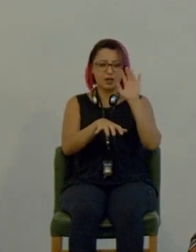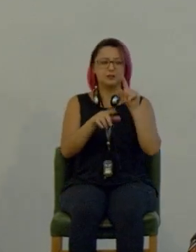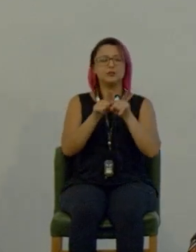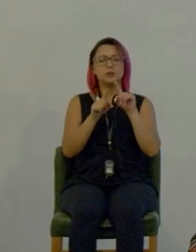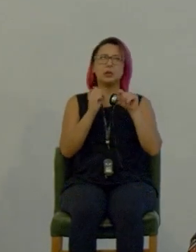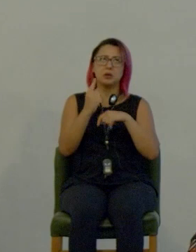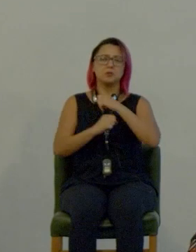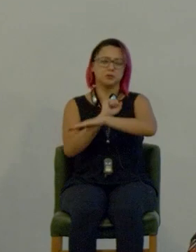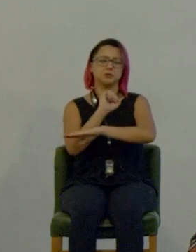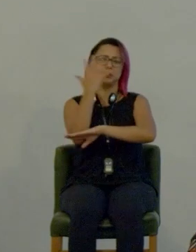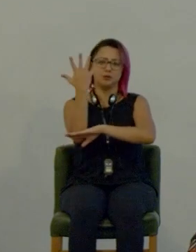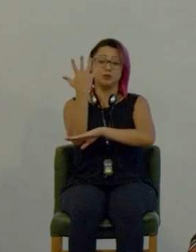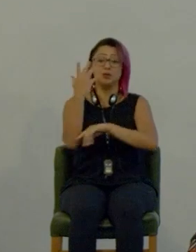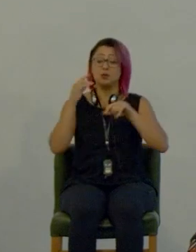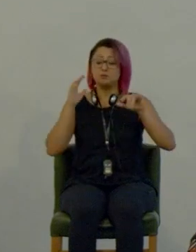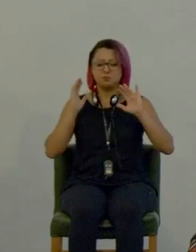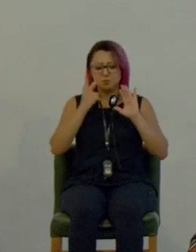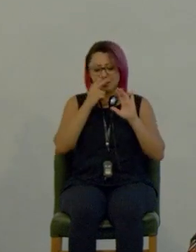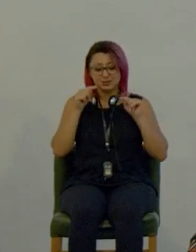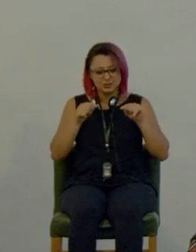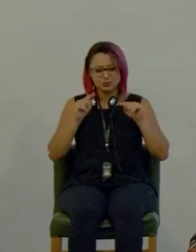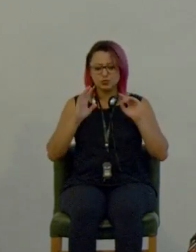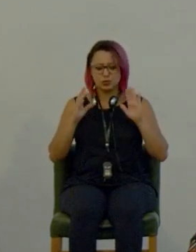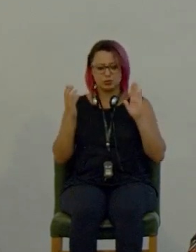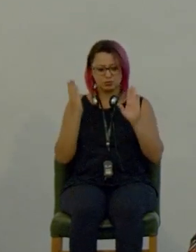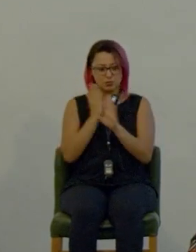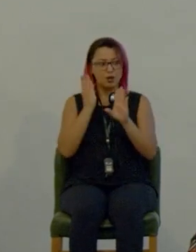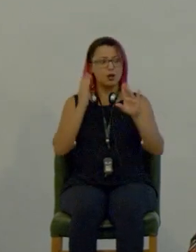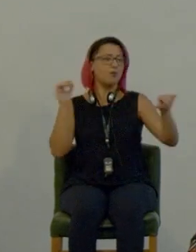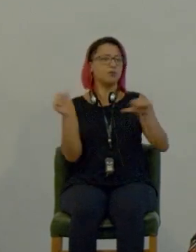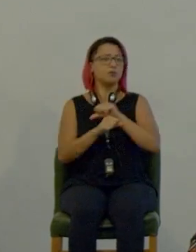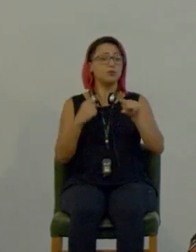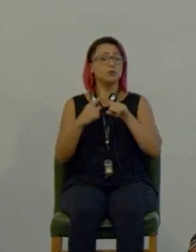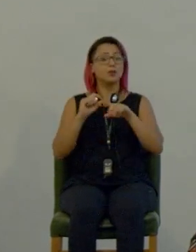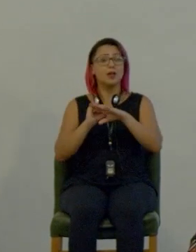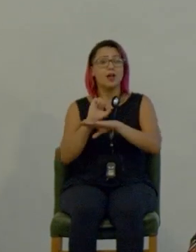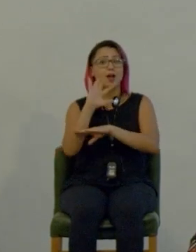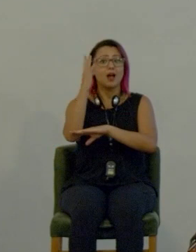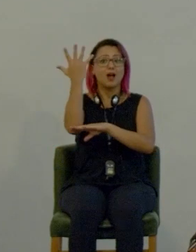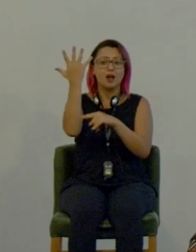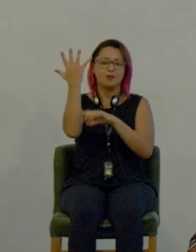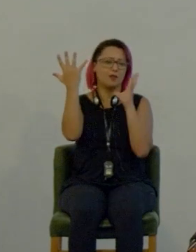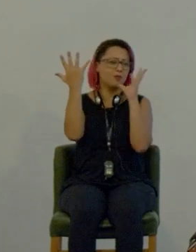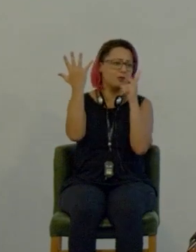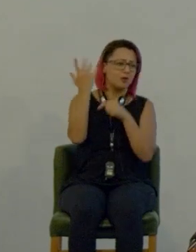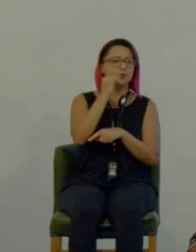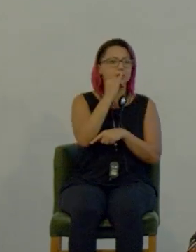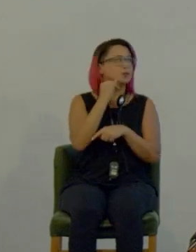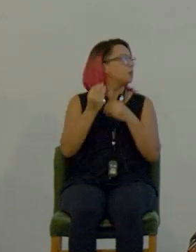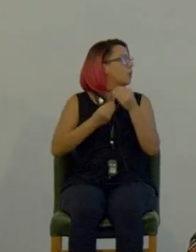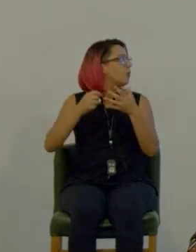árvores. Isso muda radicalmente essa história, porque árvores são plantas de ciclo longo, né? Uma castanheira, por exemplo,